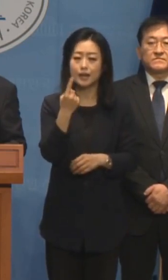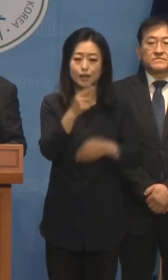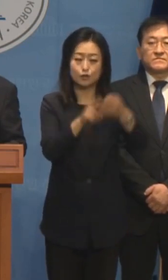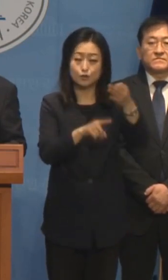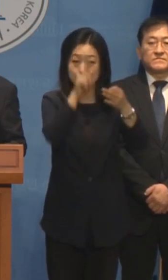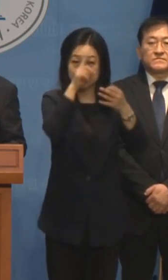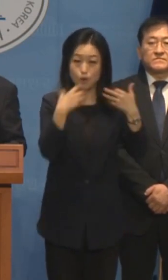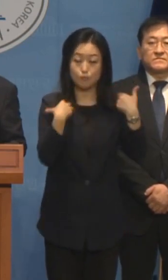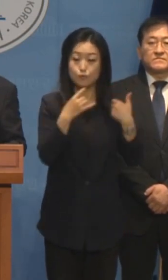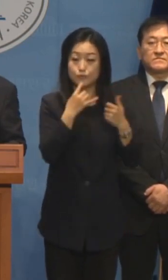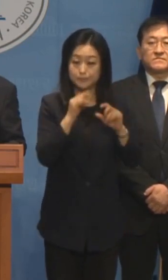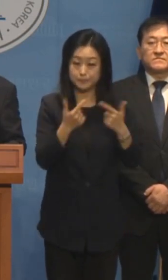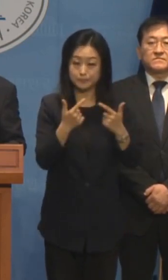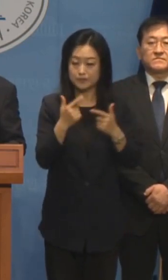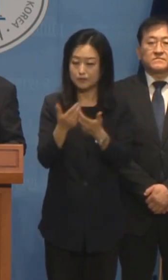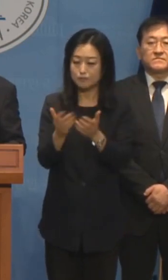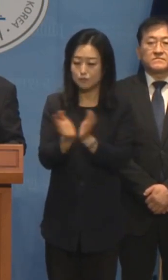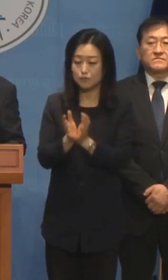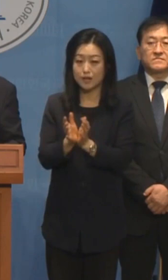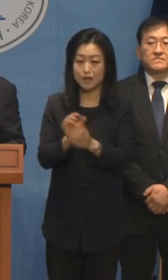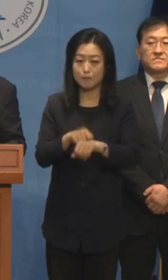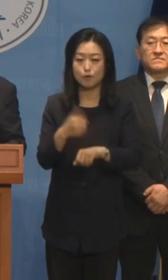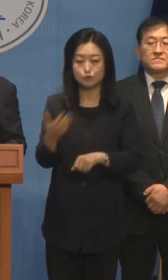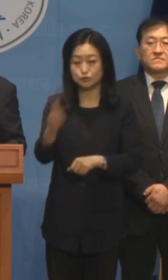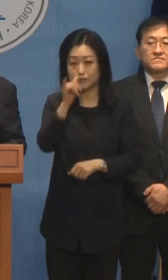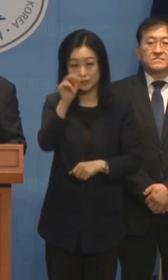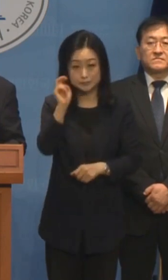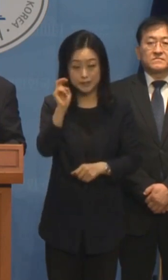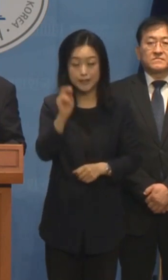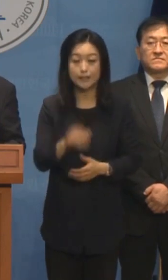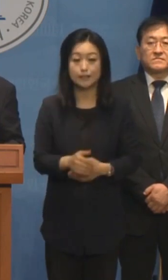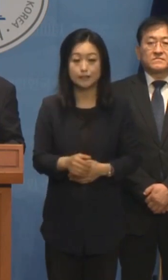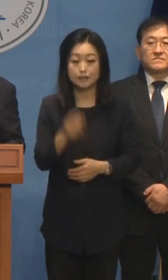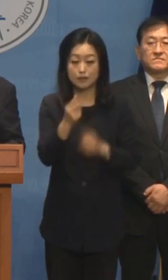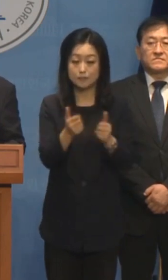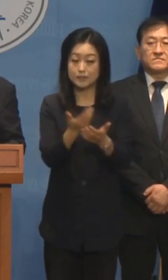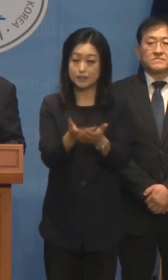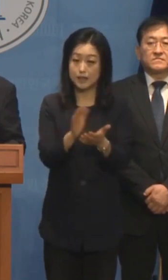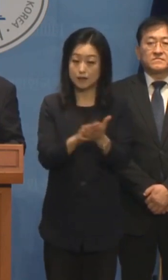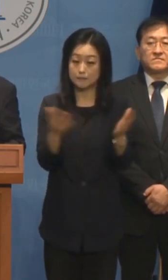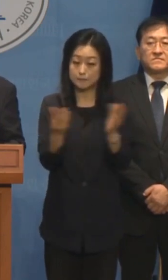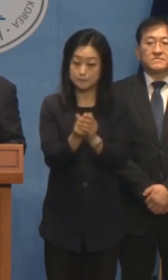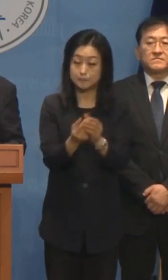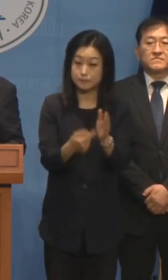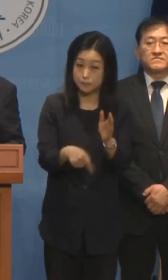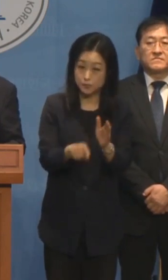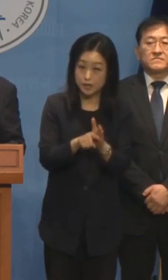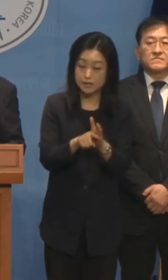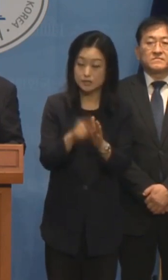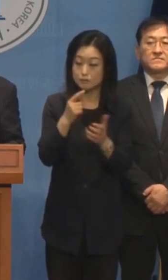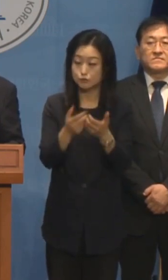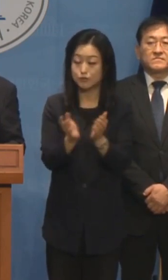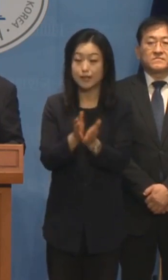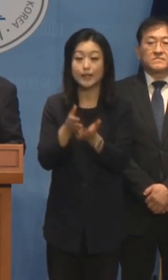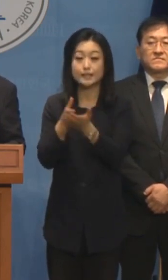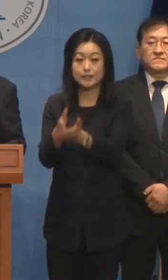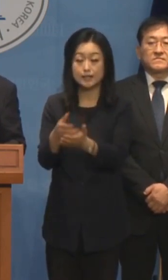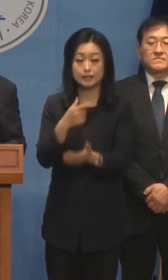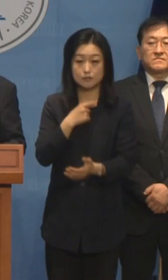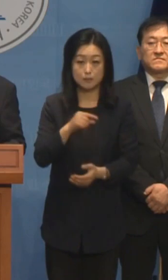정부가 아니라 민주당을 심판할 것입니다. 검찰개혁을 완수하기 위해 민주당에게 다음과 같이 제안합니다.